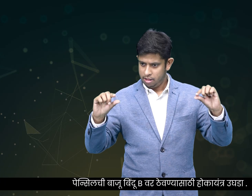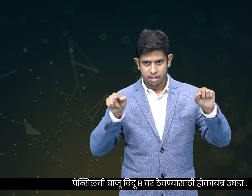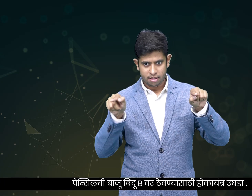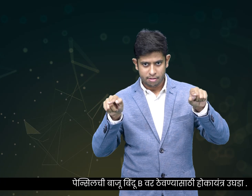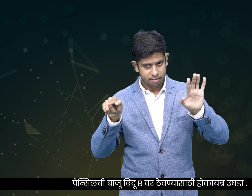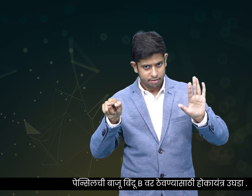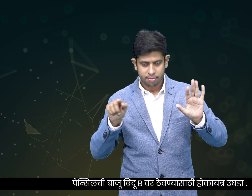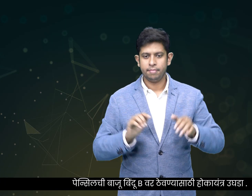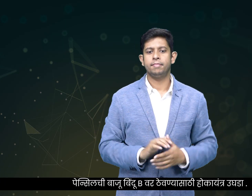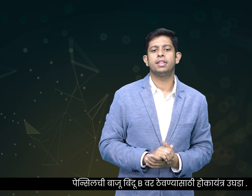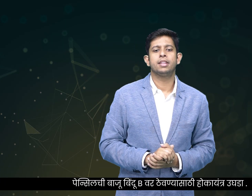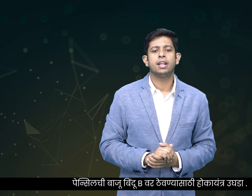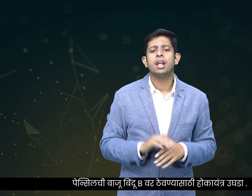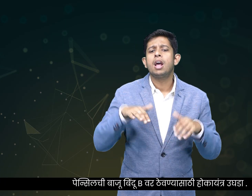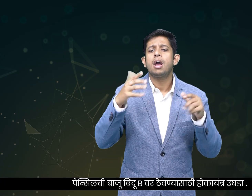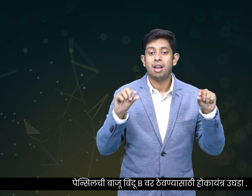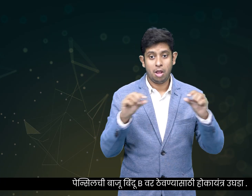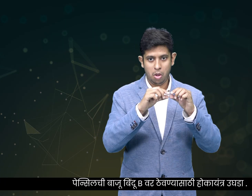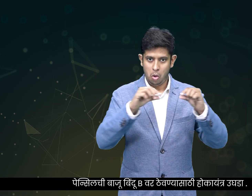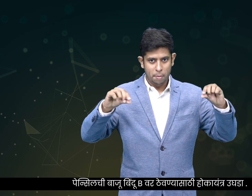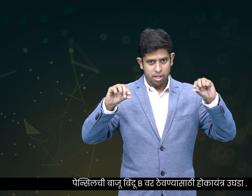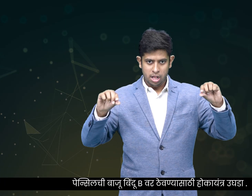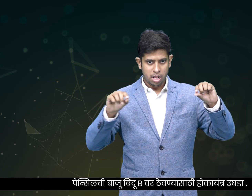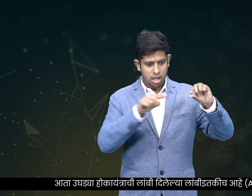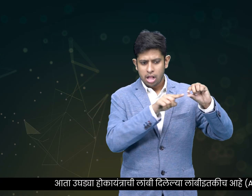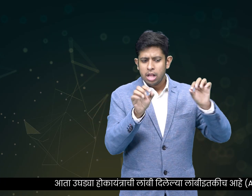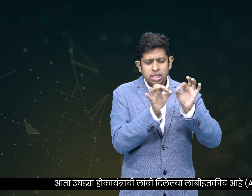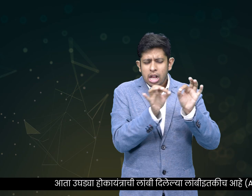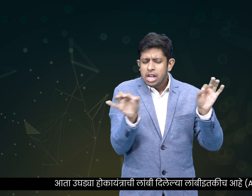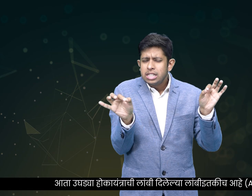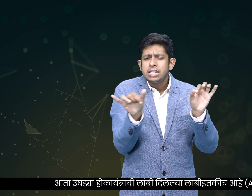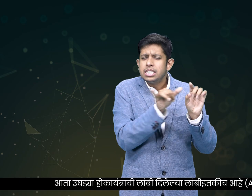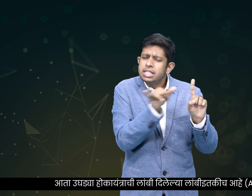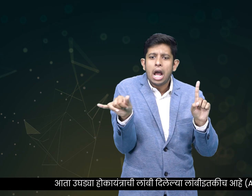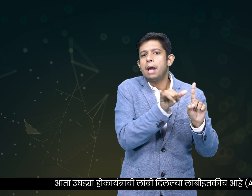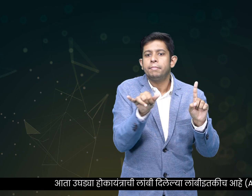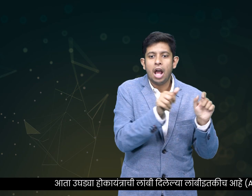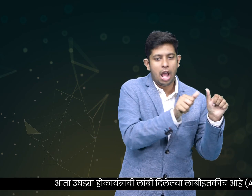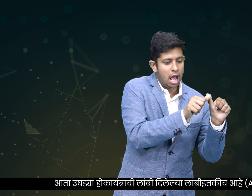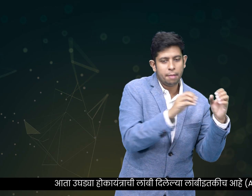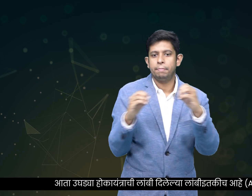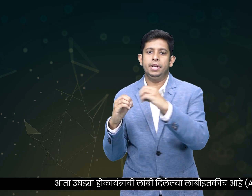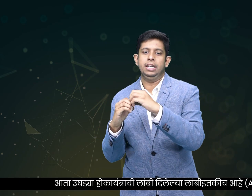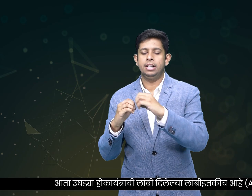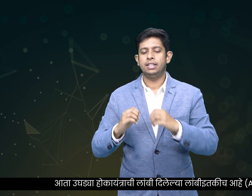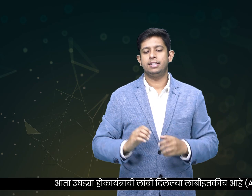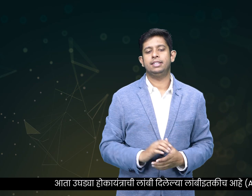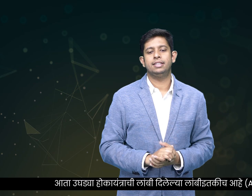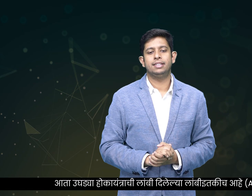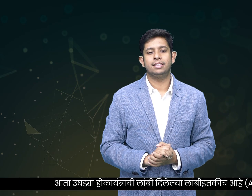पेन्सिलची बाजू बिंदू B वर ठेवण्यासाठी होकायंत्र उघडा. आता उघड्या होकायंत्राची लांबी दिलेल्या लांबी इतकीच आहे.